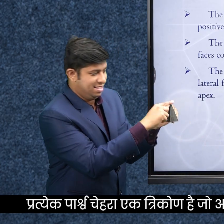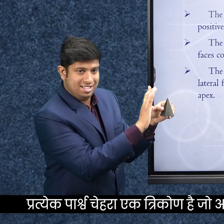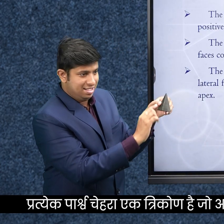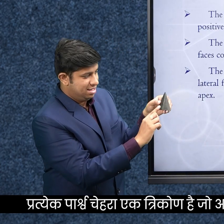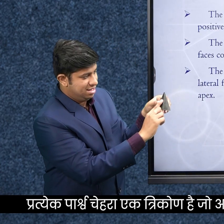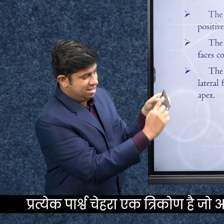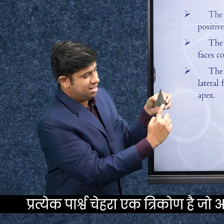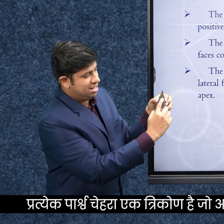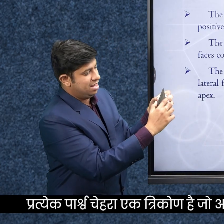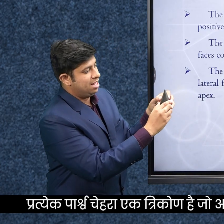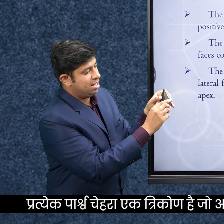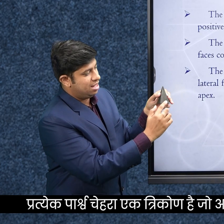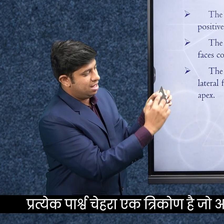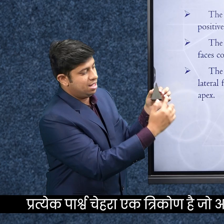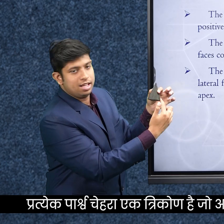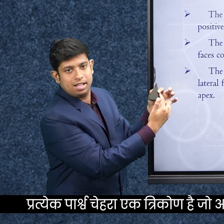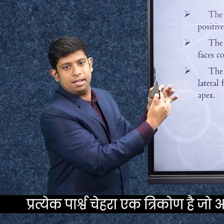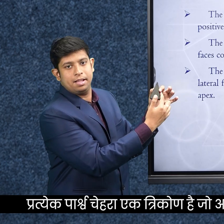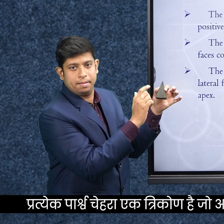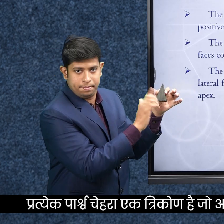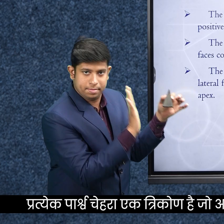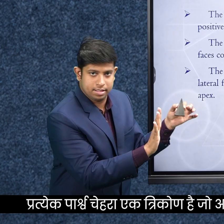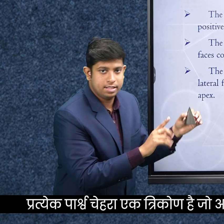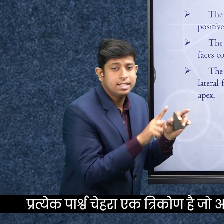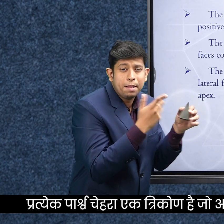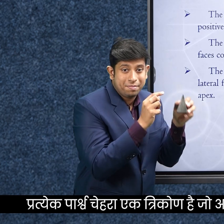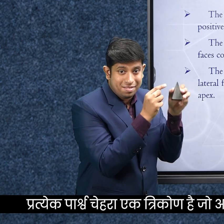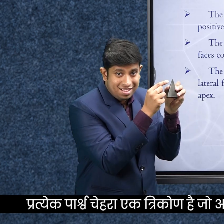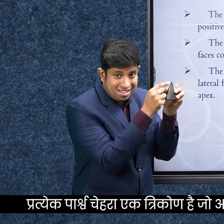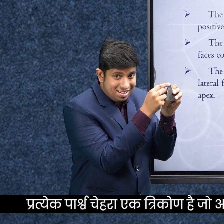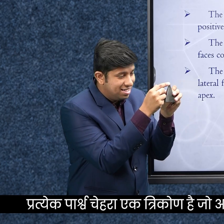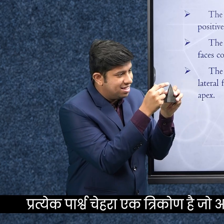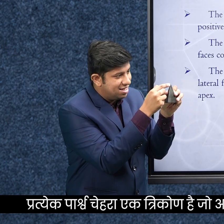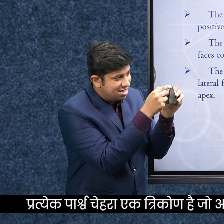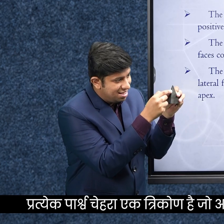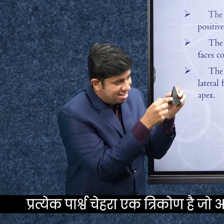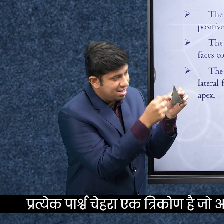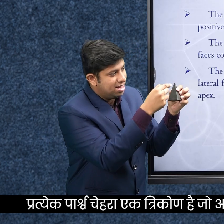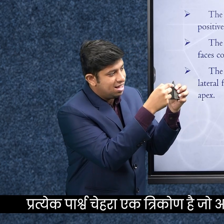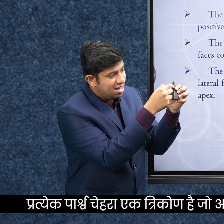आधार के एक किनारे को शीर्ष से जोड़कर बनाते हैं।